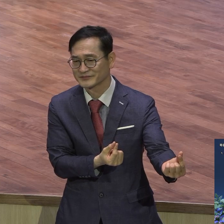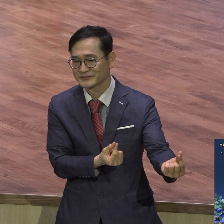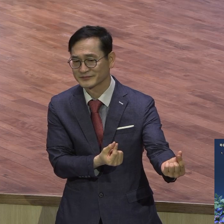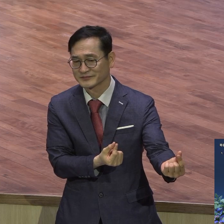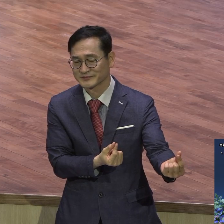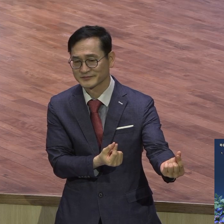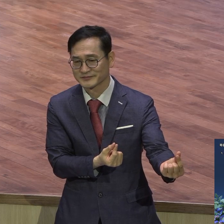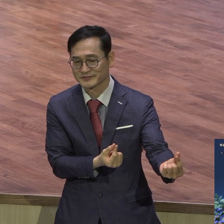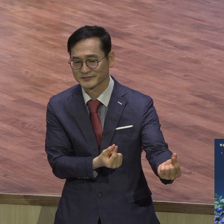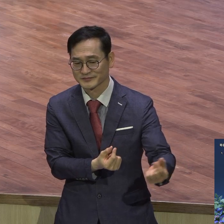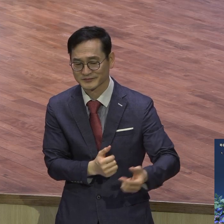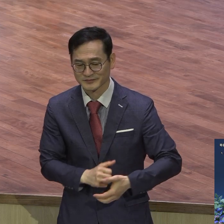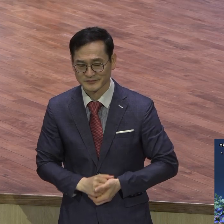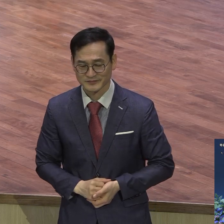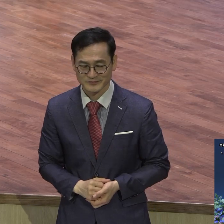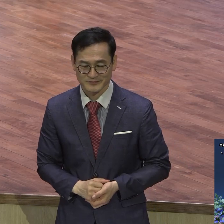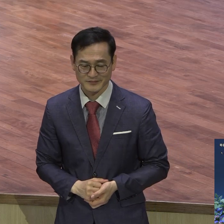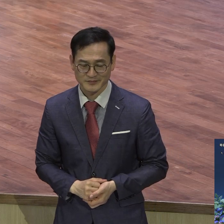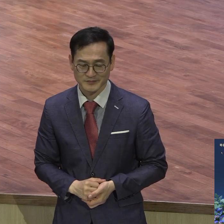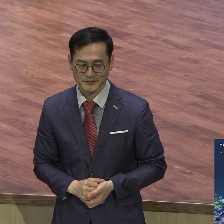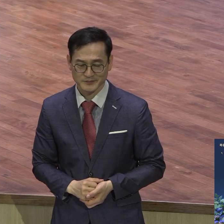죄인 중에 괴수가